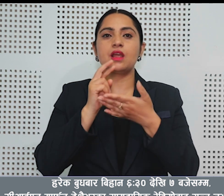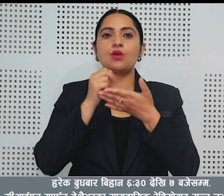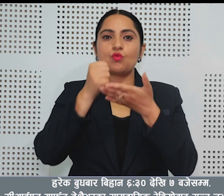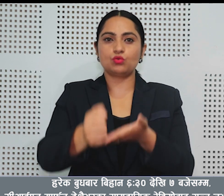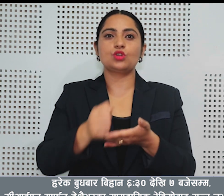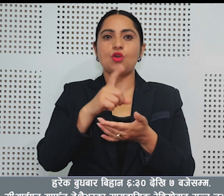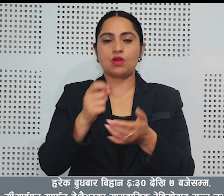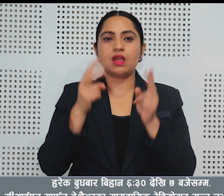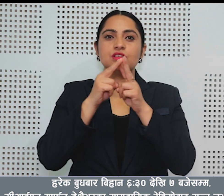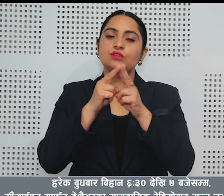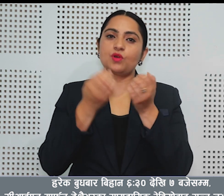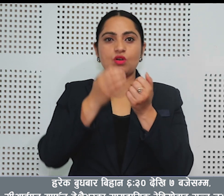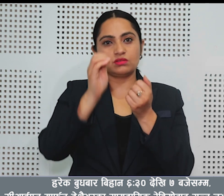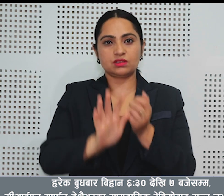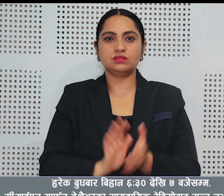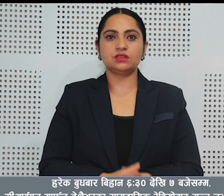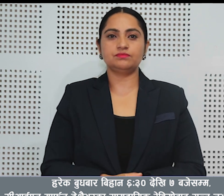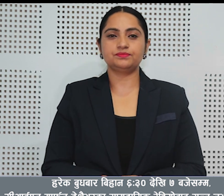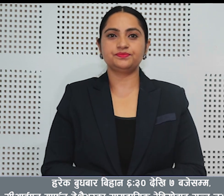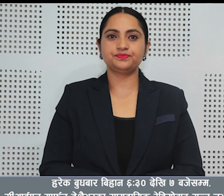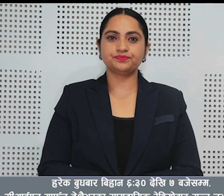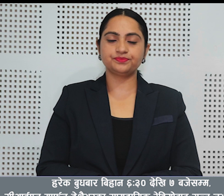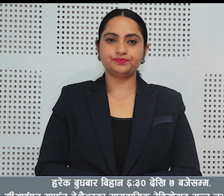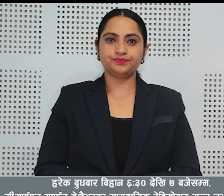उद्धारका लागि सम्पर्क गर्न सकिनेछ।